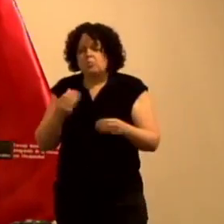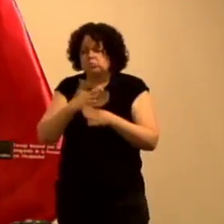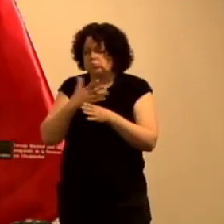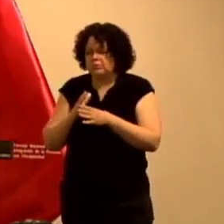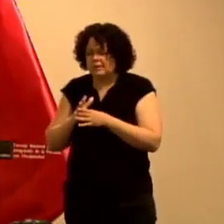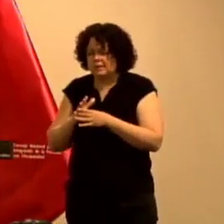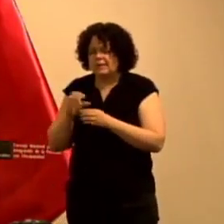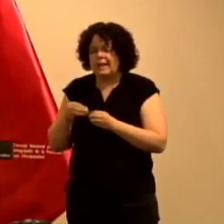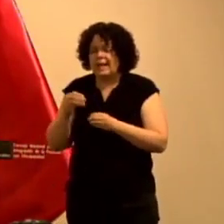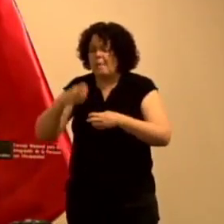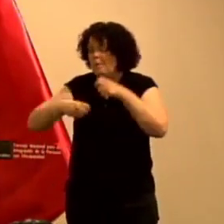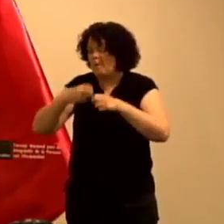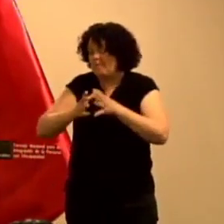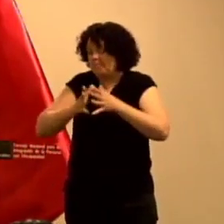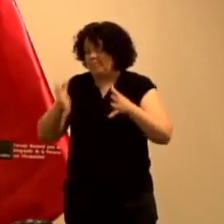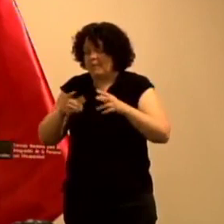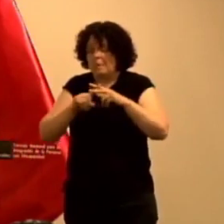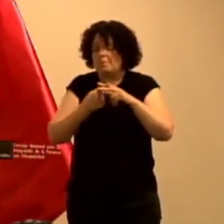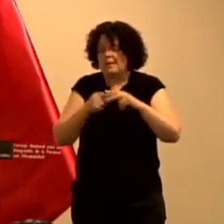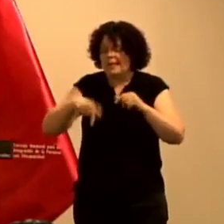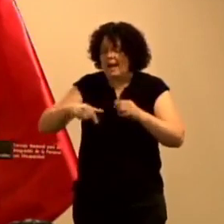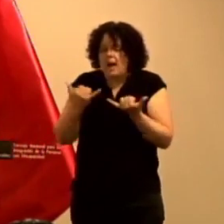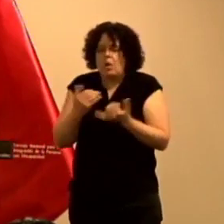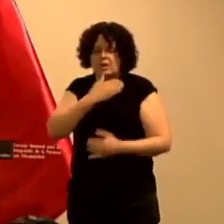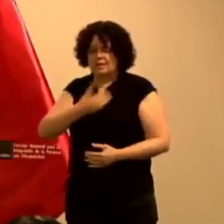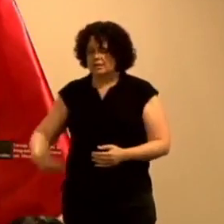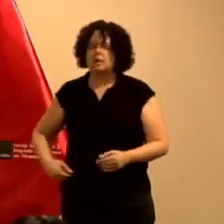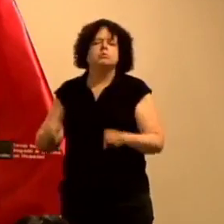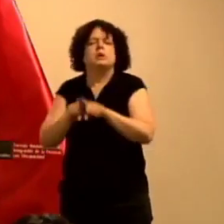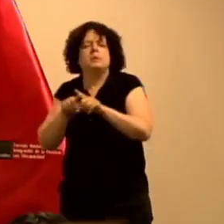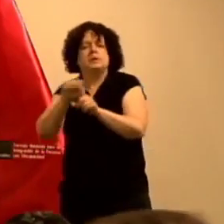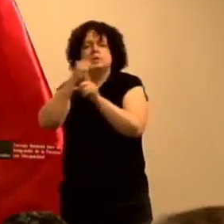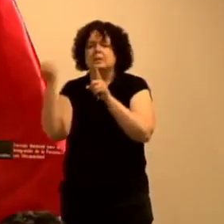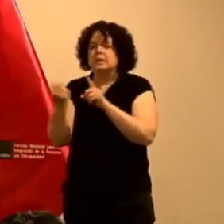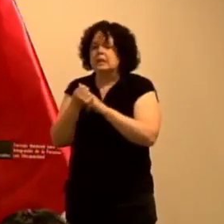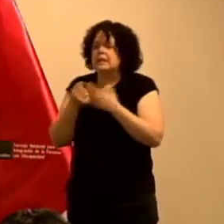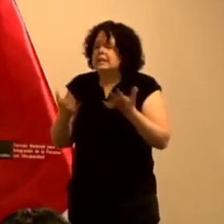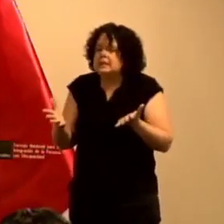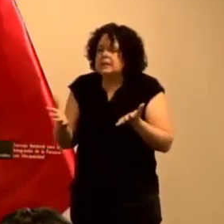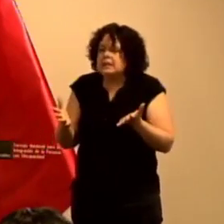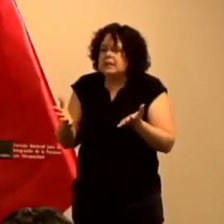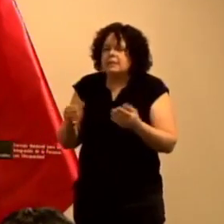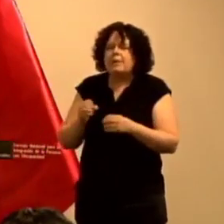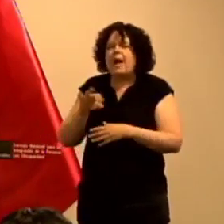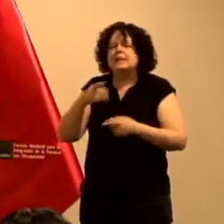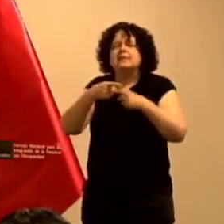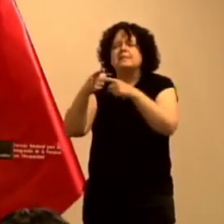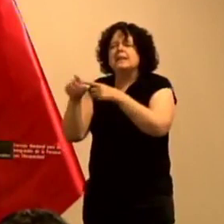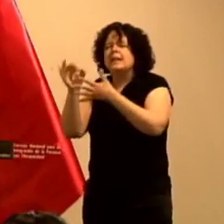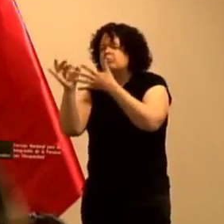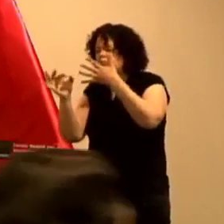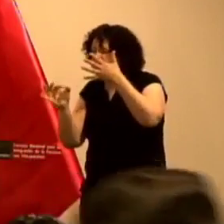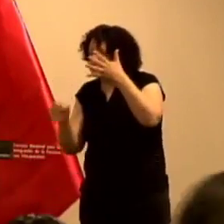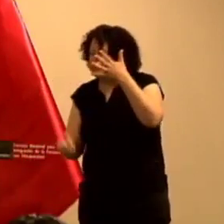gran problema que se inicia o que tiene el Estado en general y la sociedad, por supuesto, es el que existen diferentes